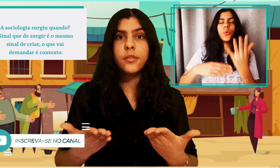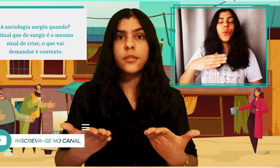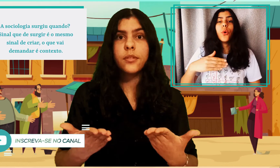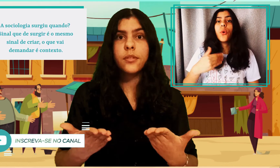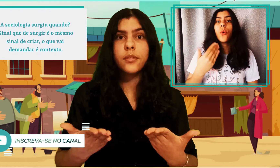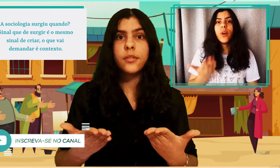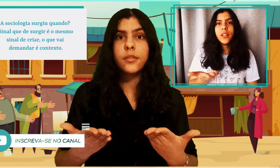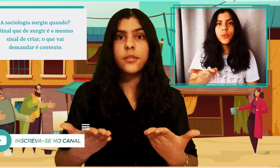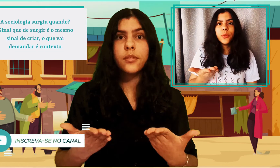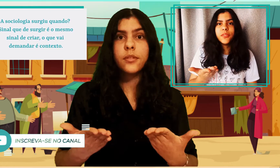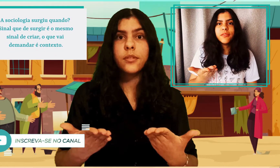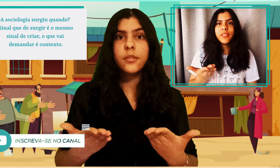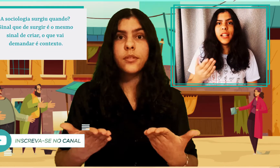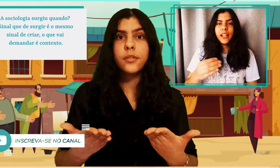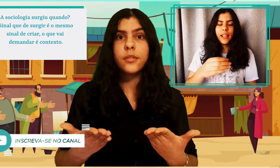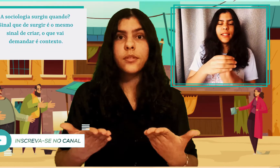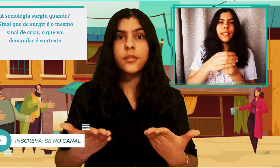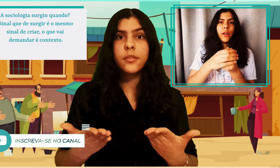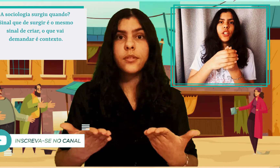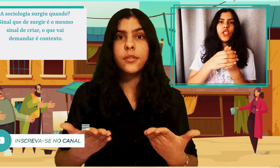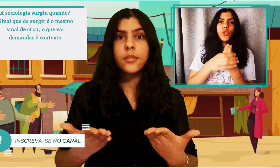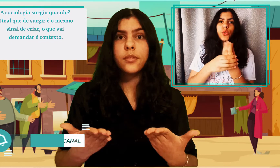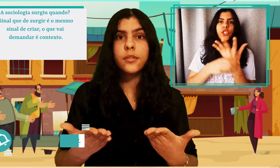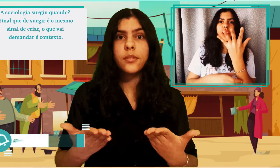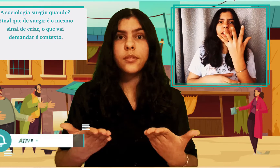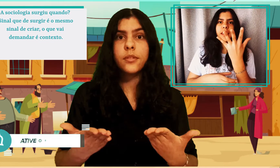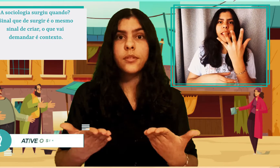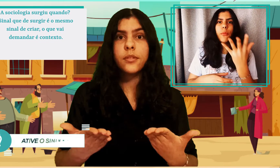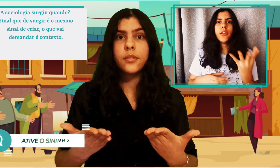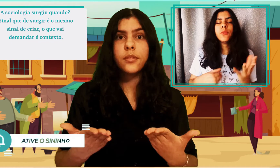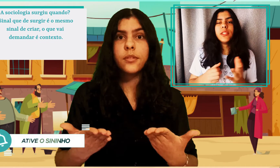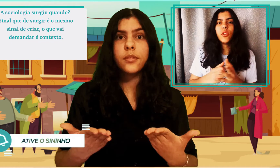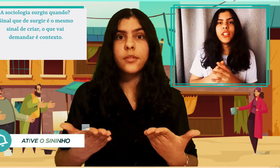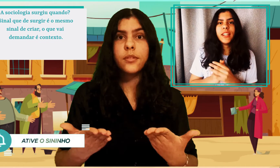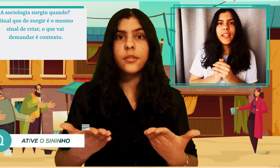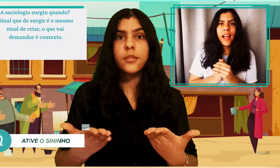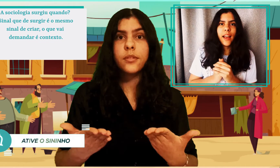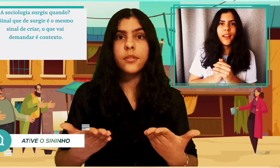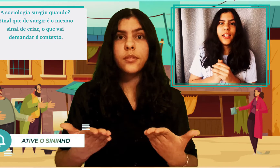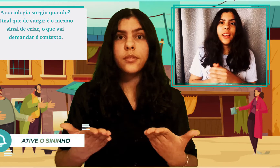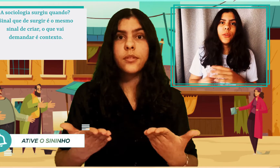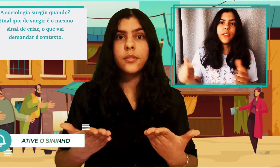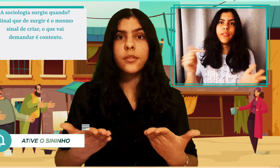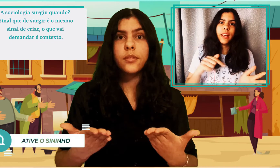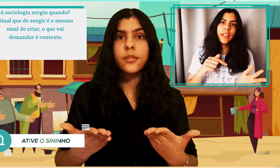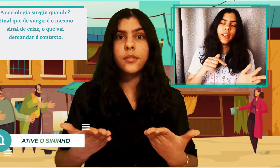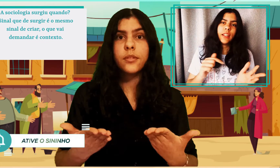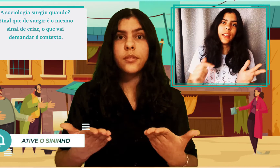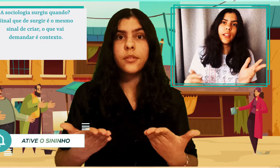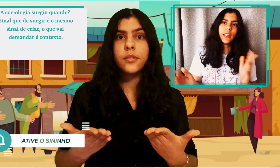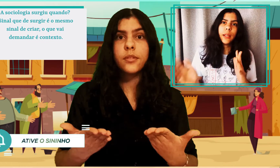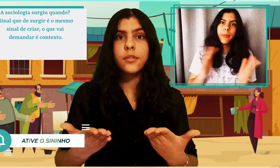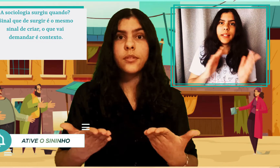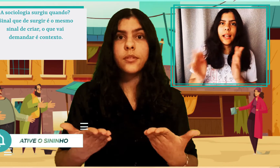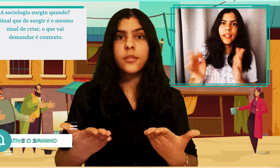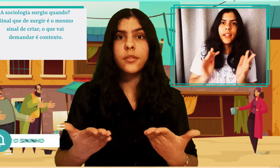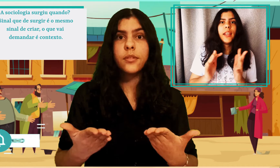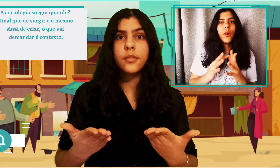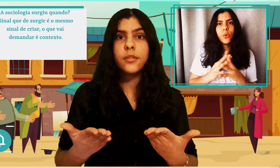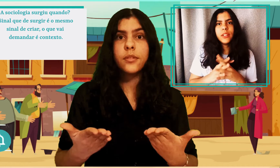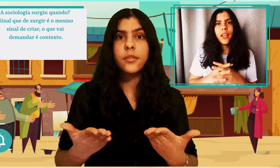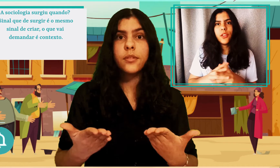surgiu quando? Esse sinal aqui de surgir é o mesmo sinal de criar. O que vai demandar